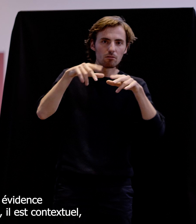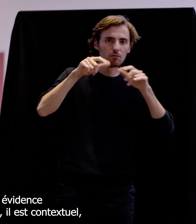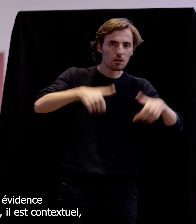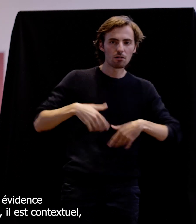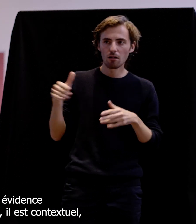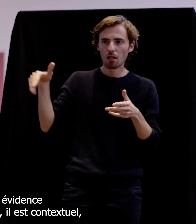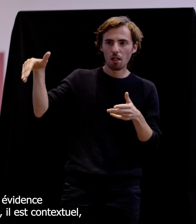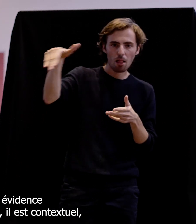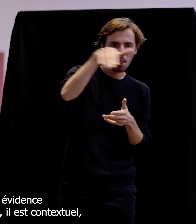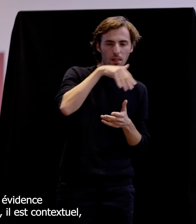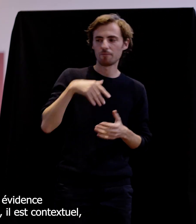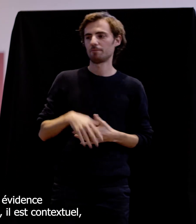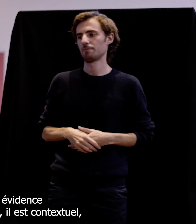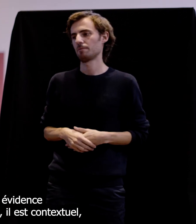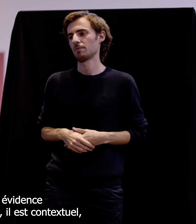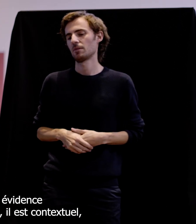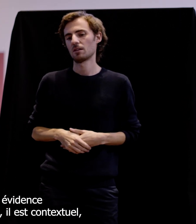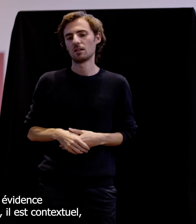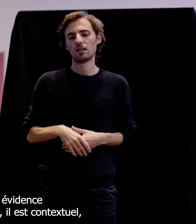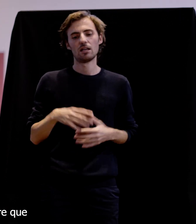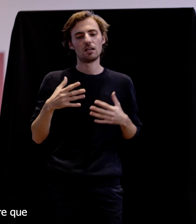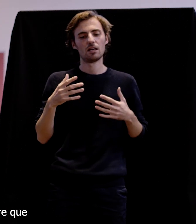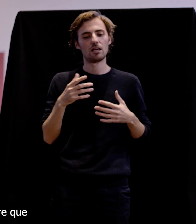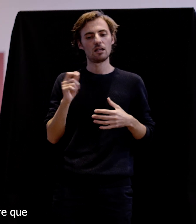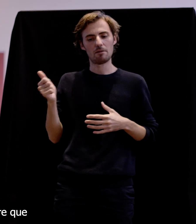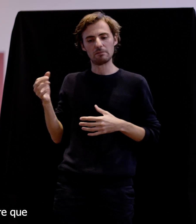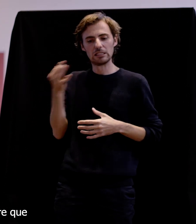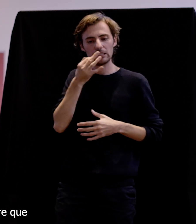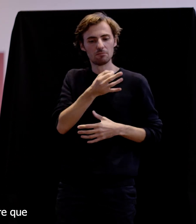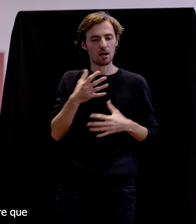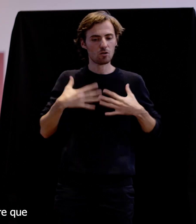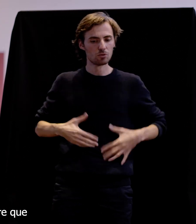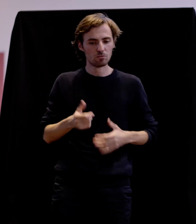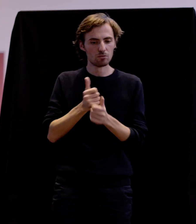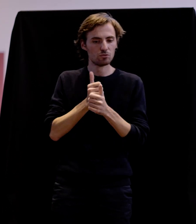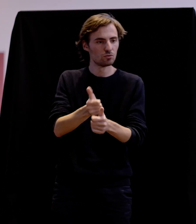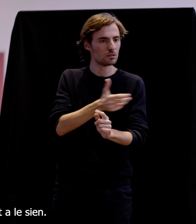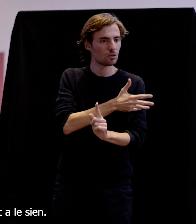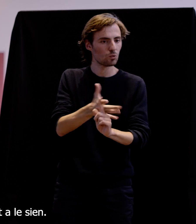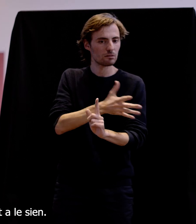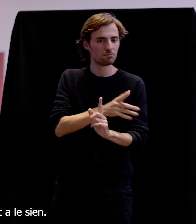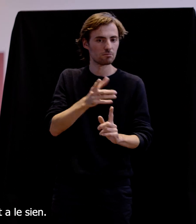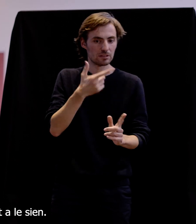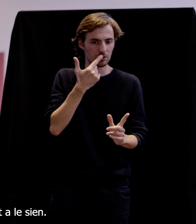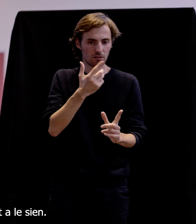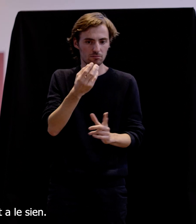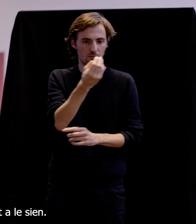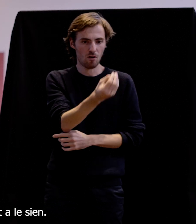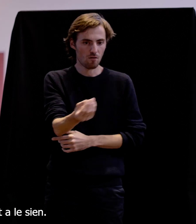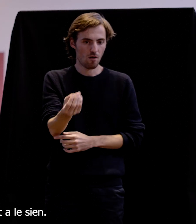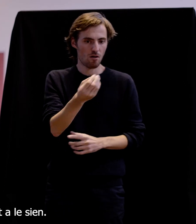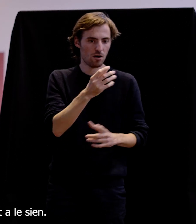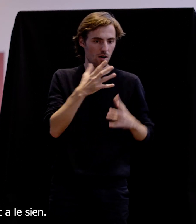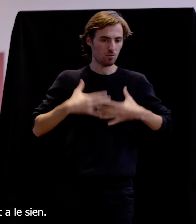a mis en évidence que le comportement, il est contextuel, c'est-à-dire que chaque enfant a le